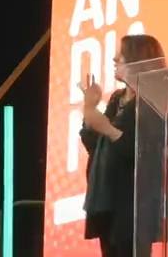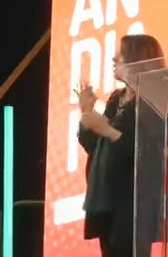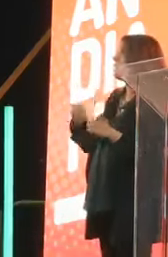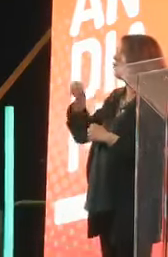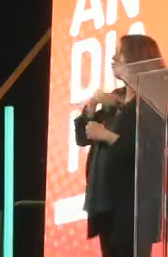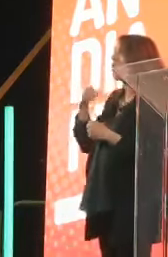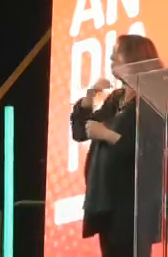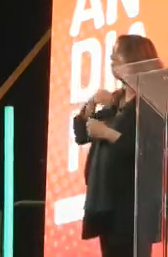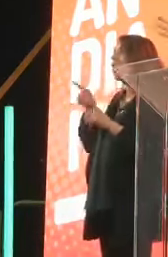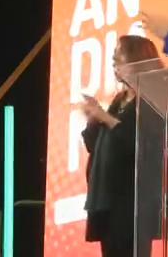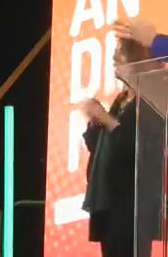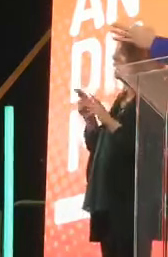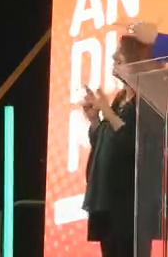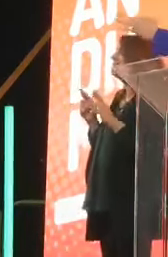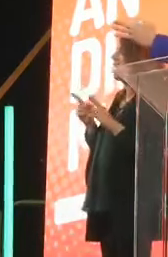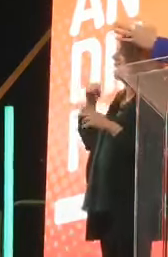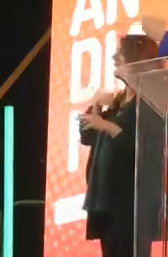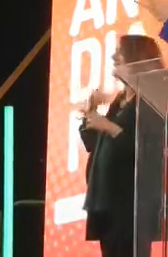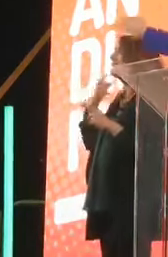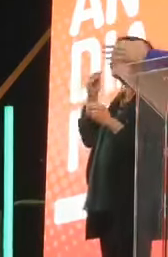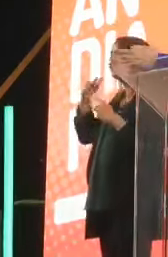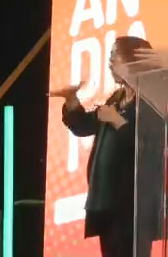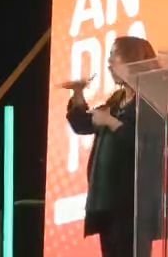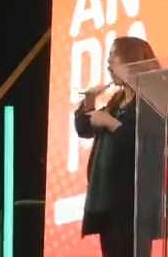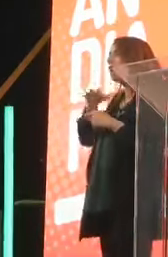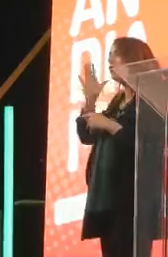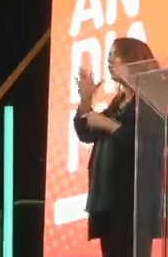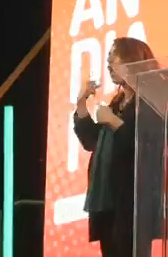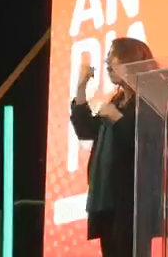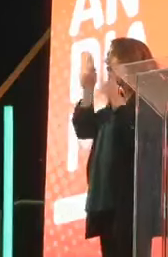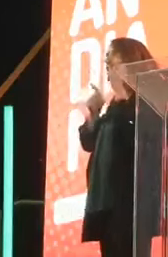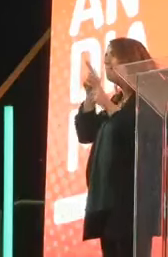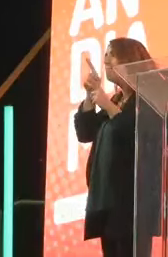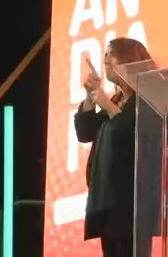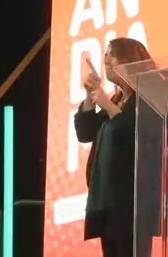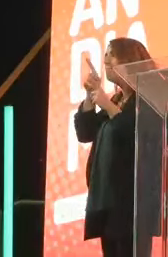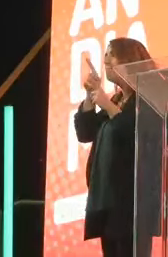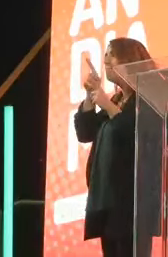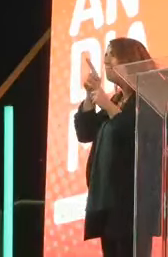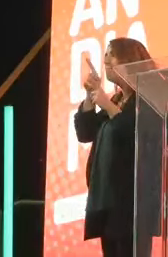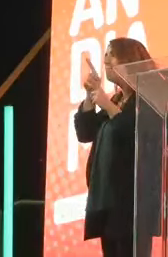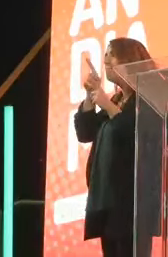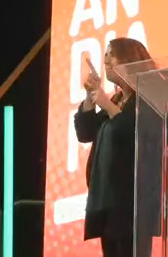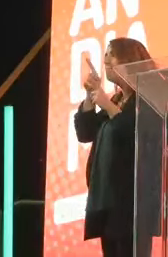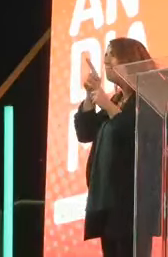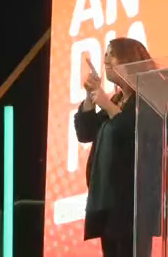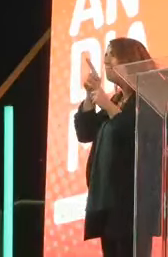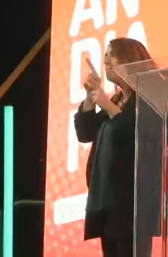le speranze di quei giovani che sono speranze contro la precarietà del lavoro,